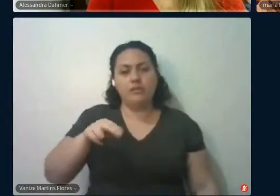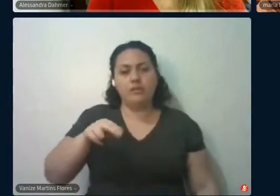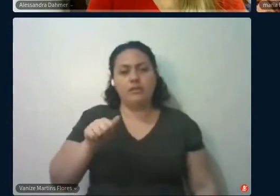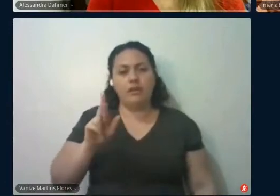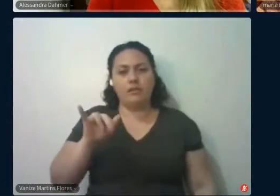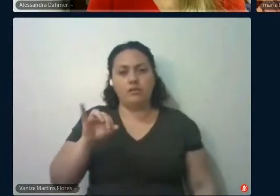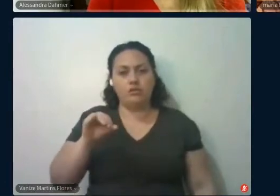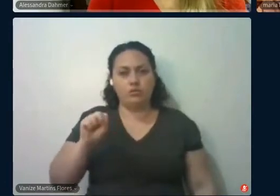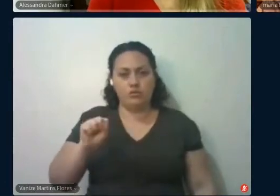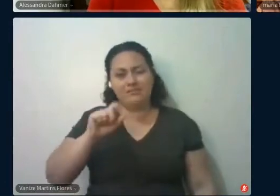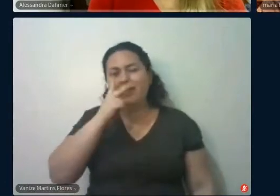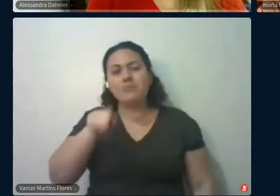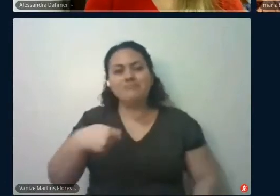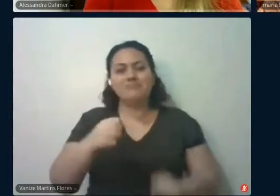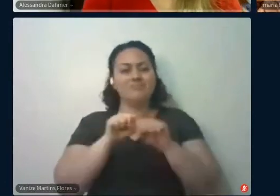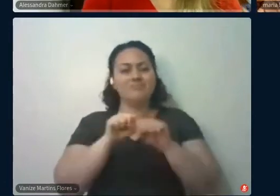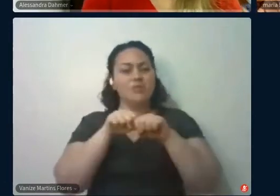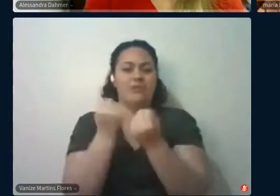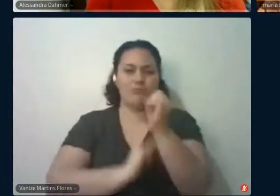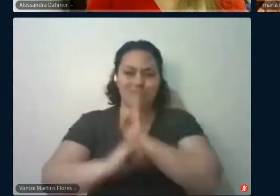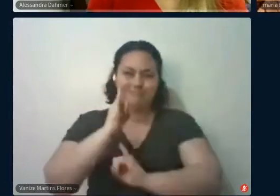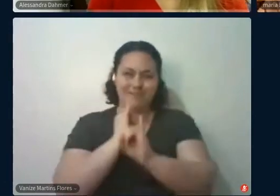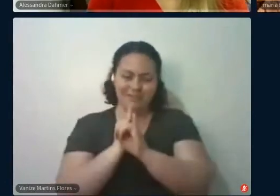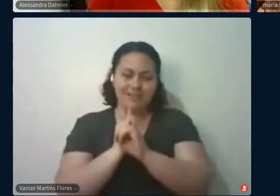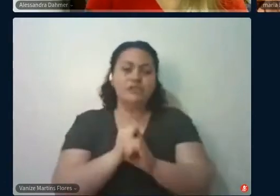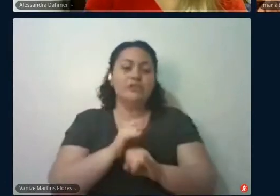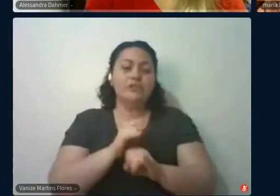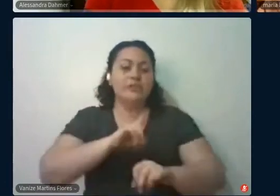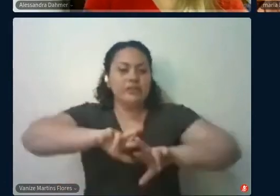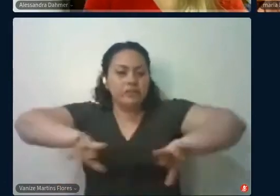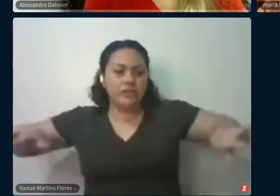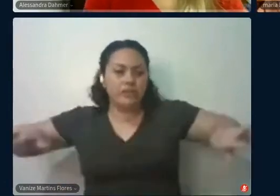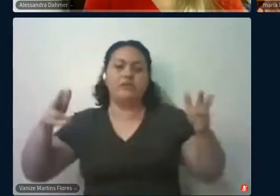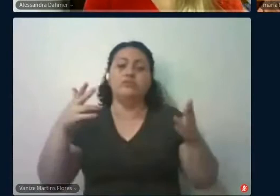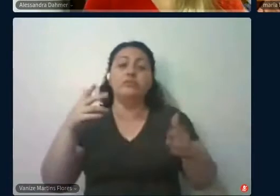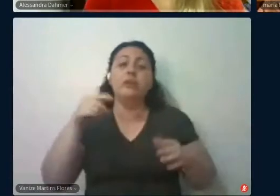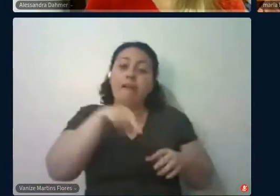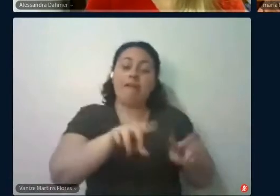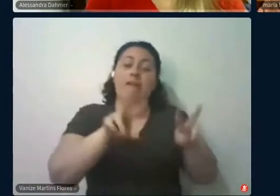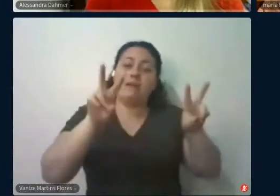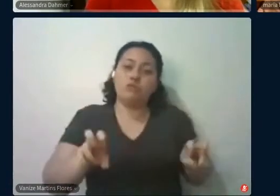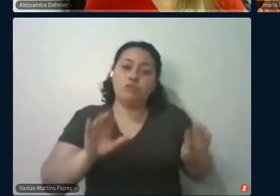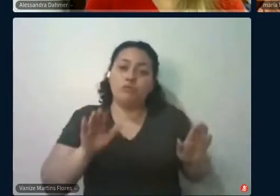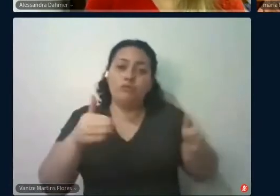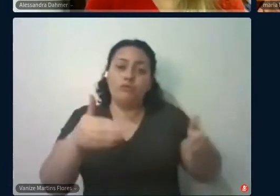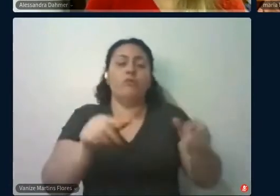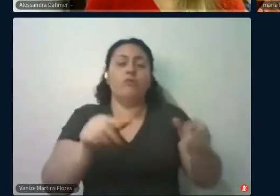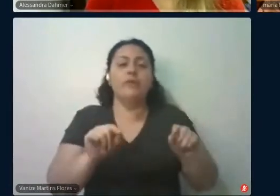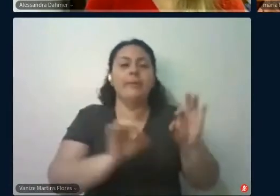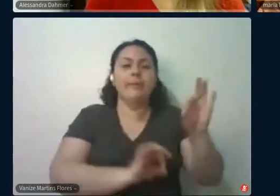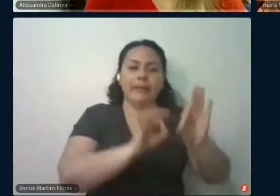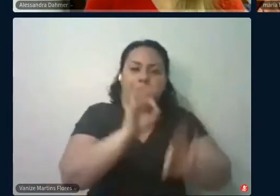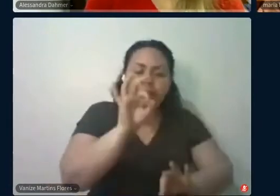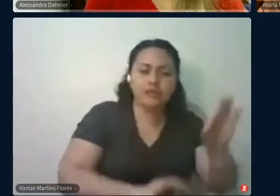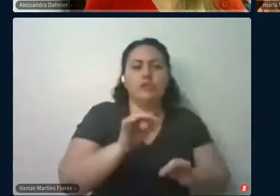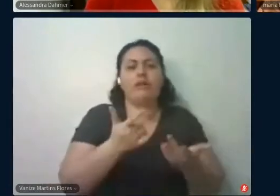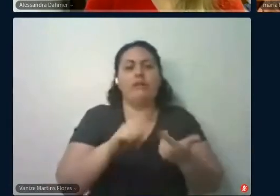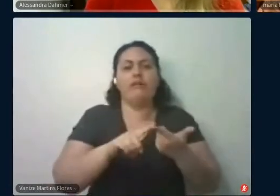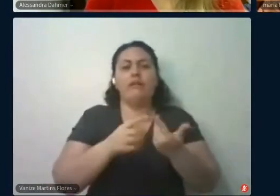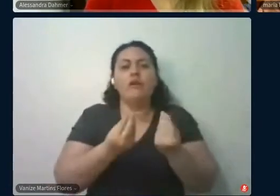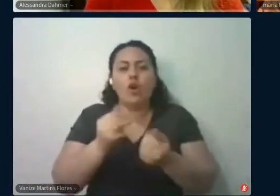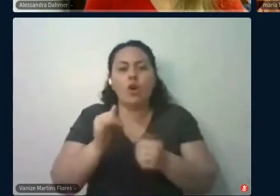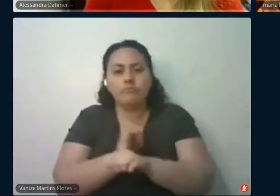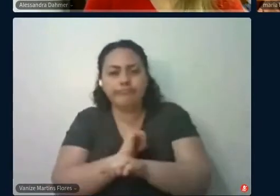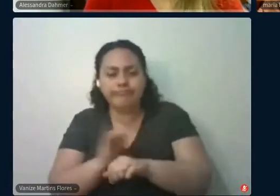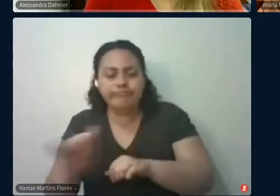10 webinários, que são webinários para tratar sobre o planejamento, a organização e as alternativas que os professores